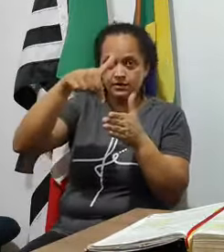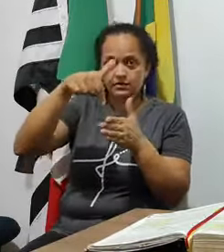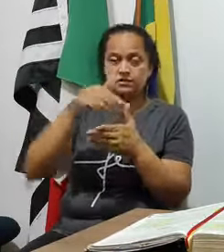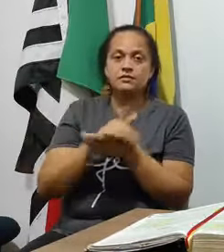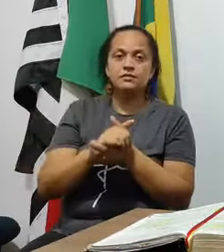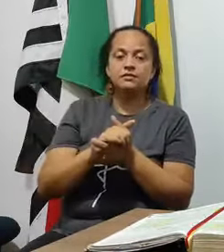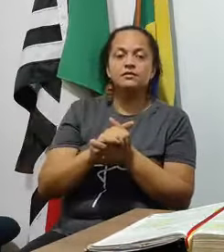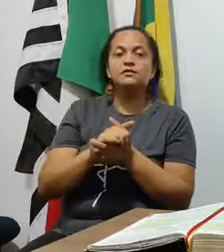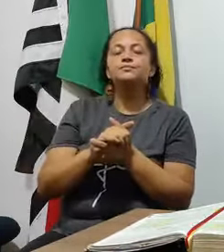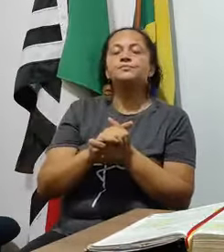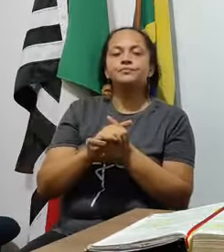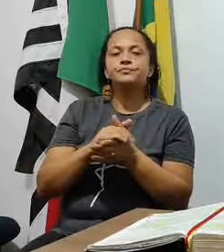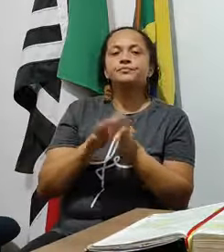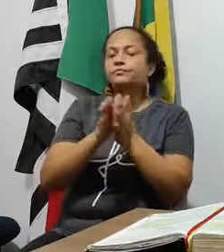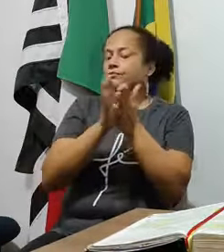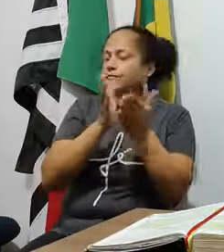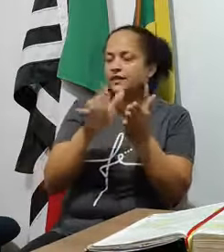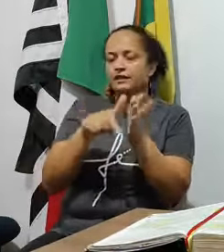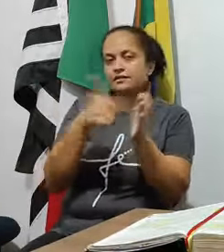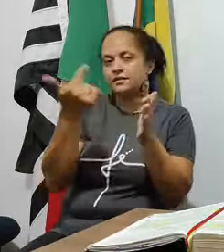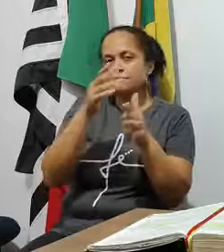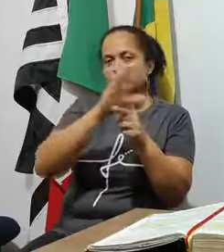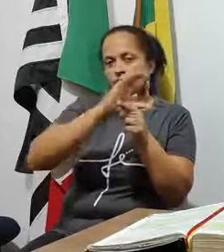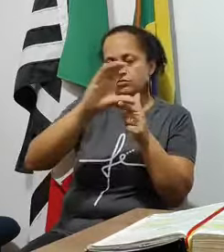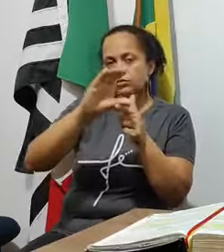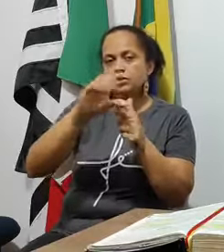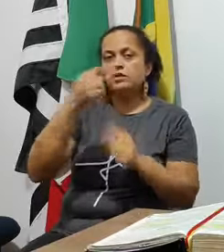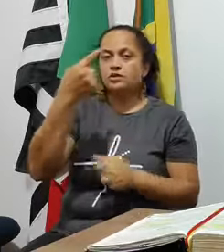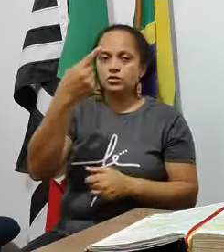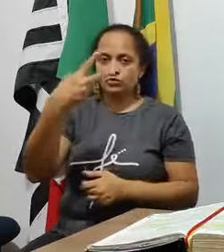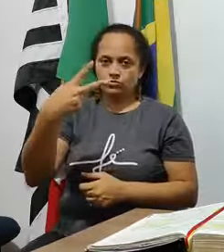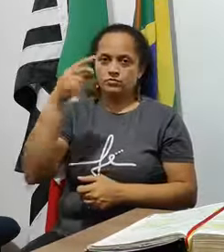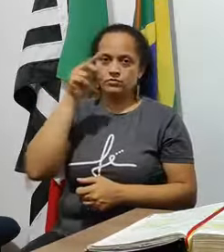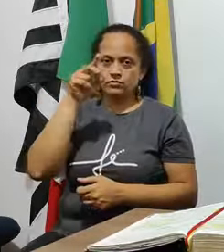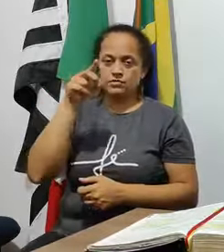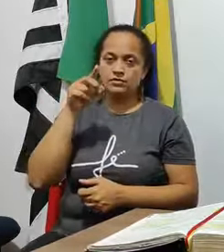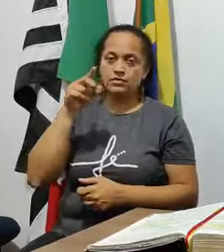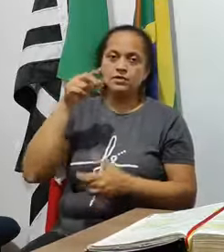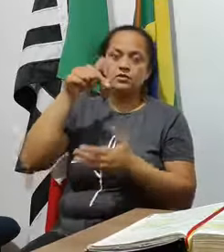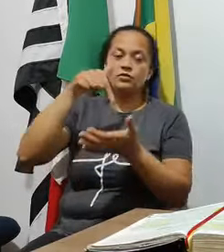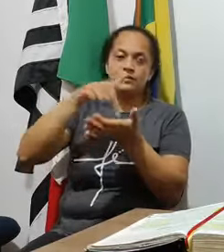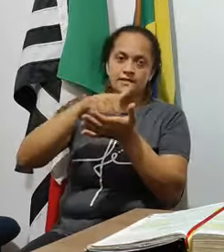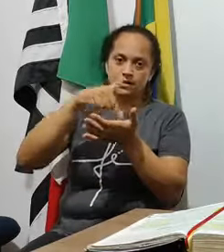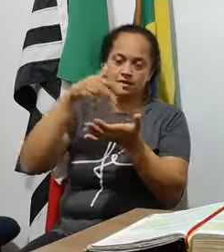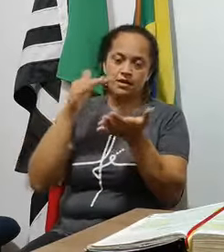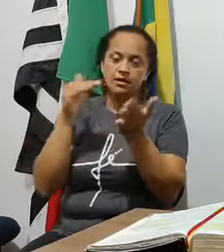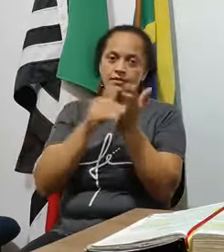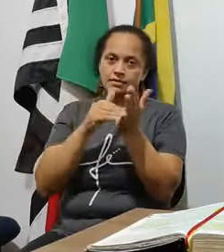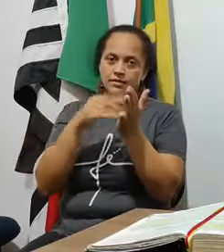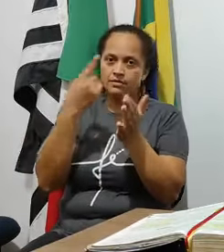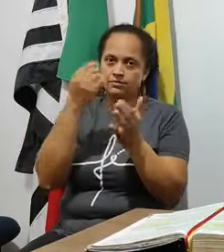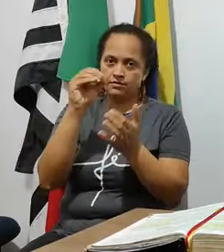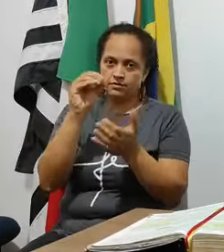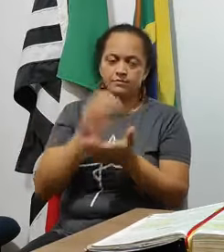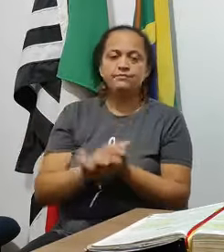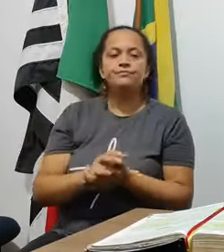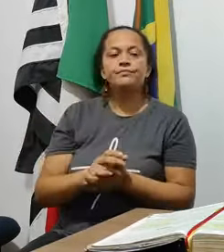capítulo 12, do versículo 7 ao 10. Eu vou ler novamente. O apóstolo Paulo diz: e para que não